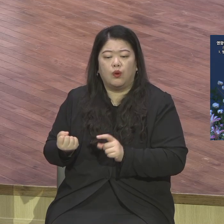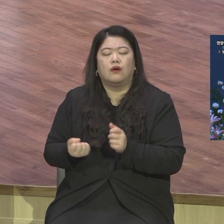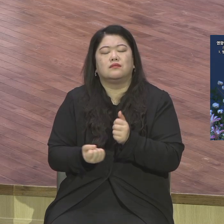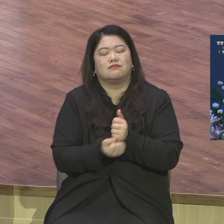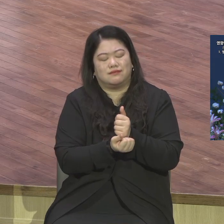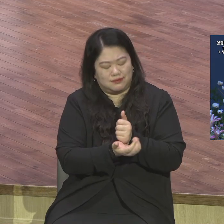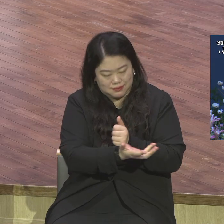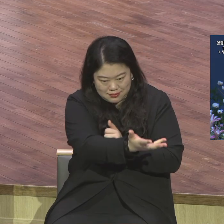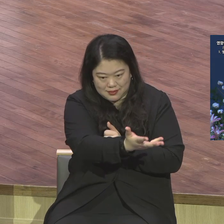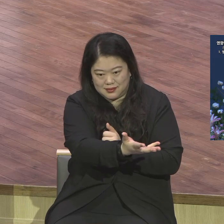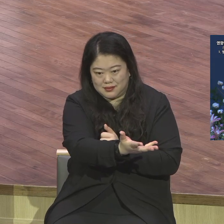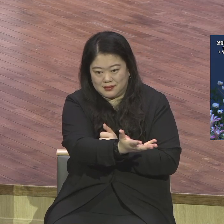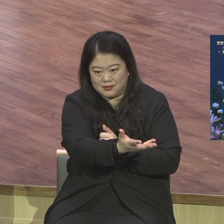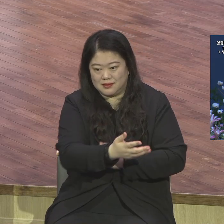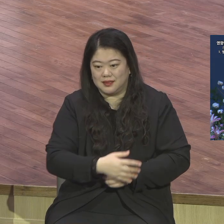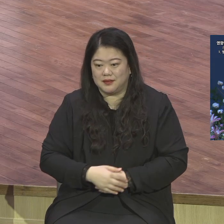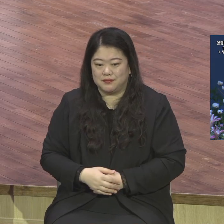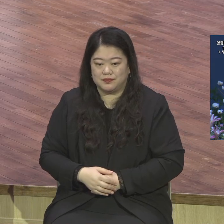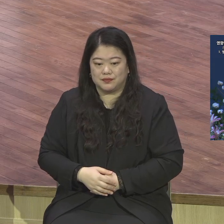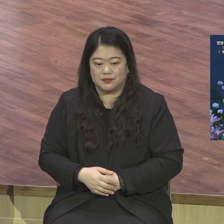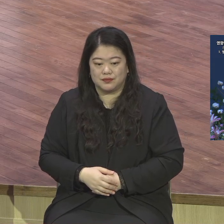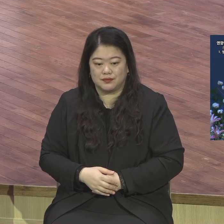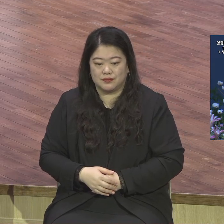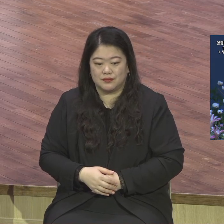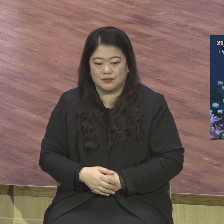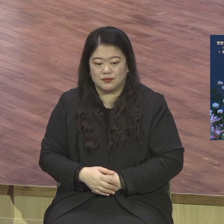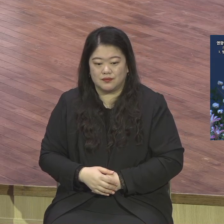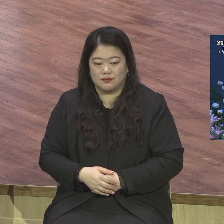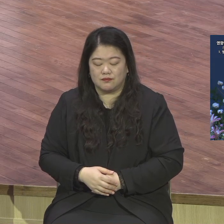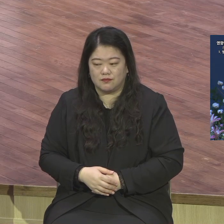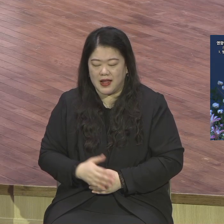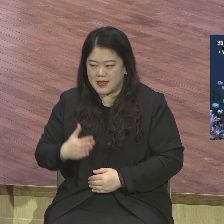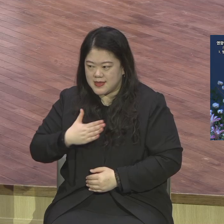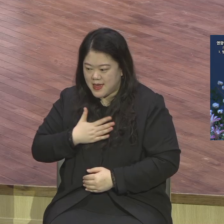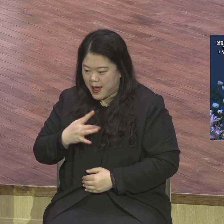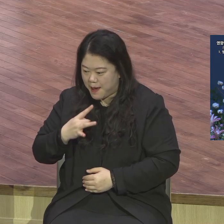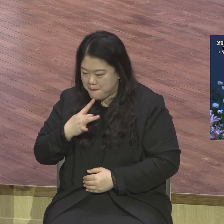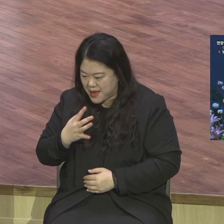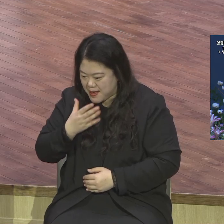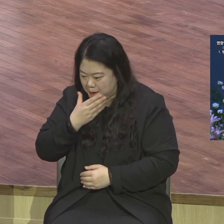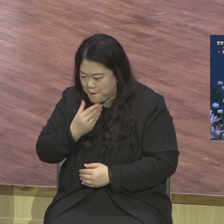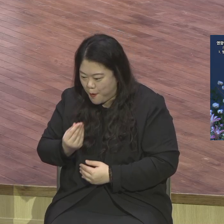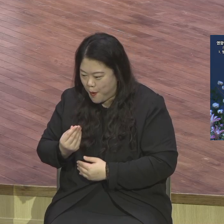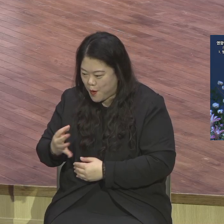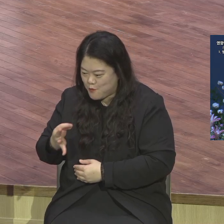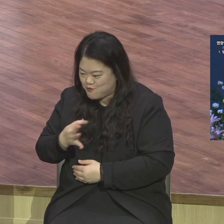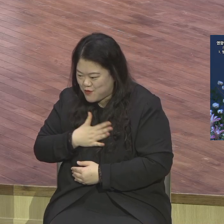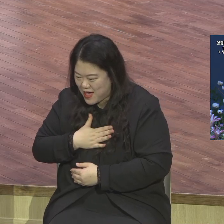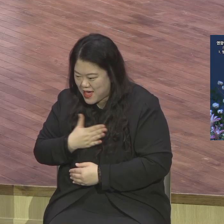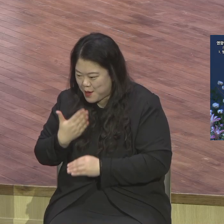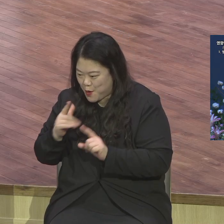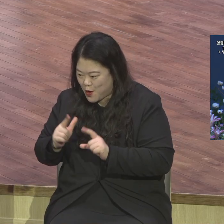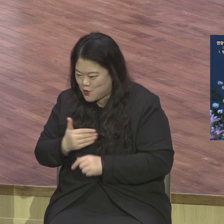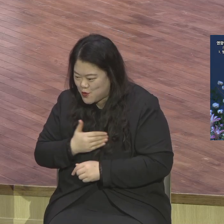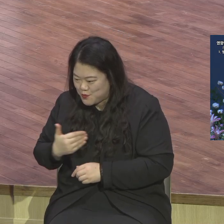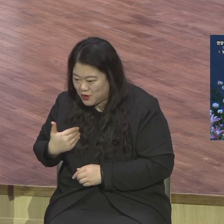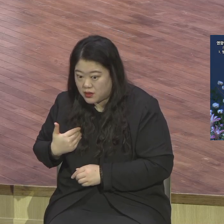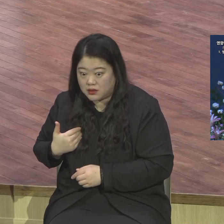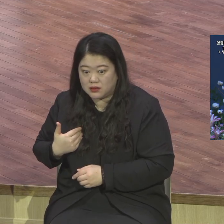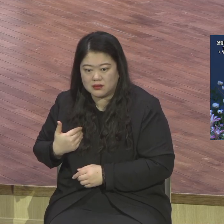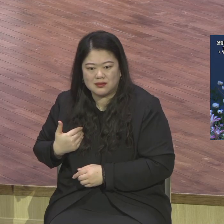나만을 위해서. 오직 우리 가족만을 위해서. 아니다. 이웃을 위해 서라고 줬다.